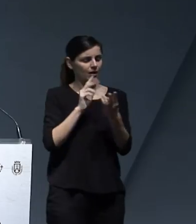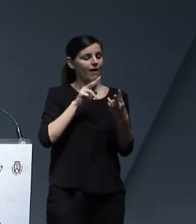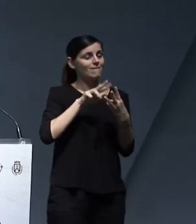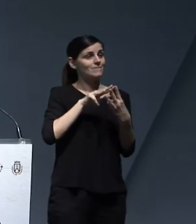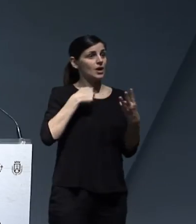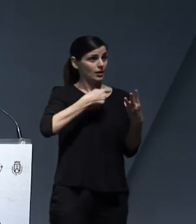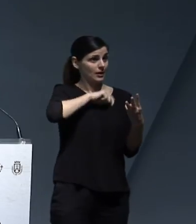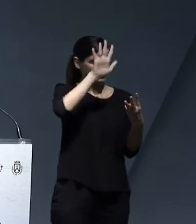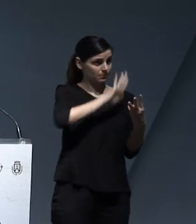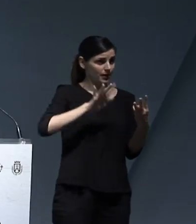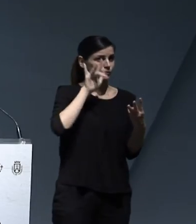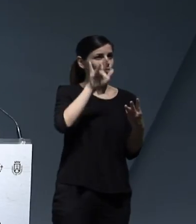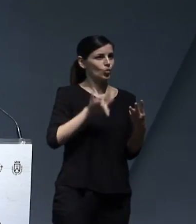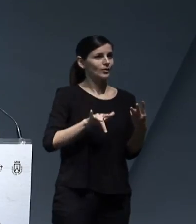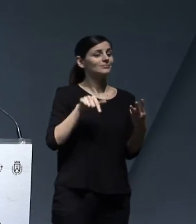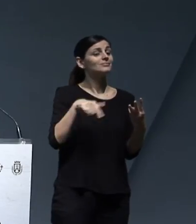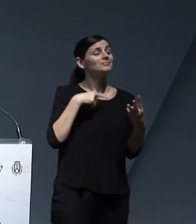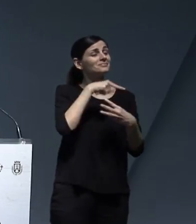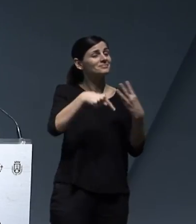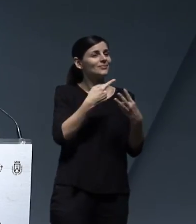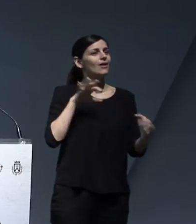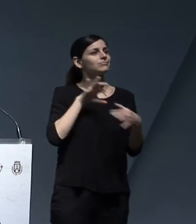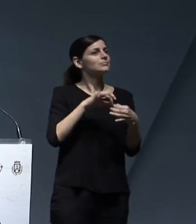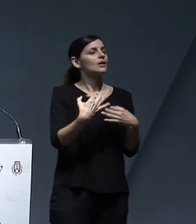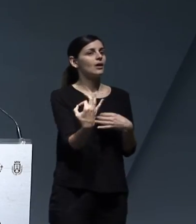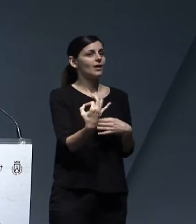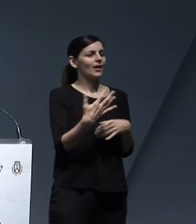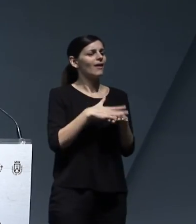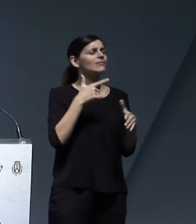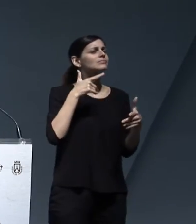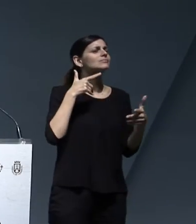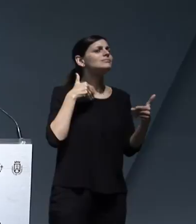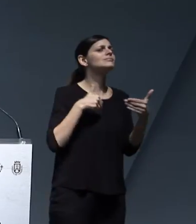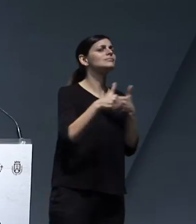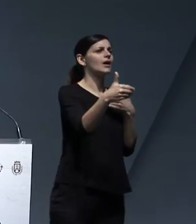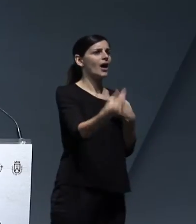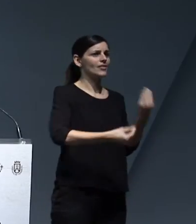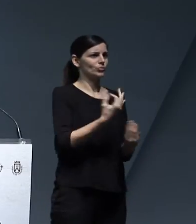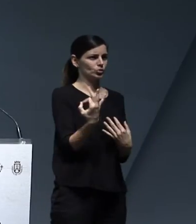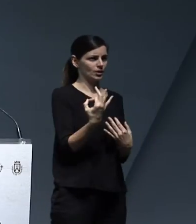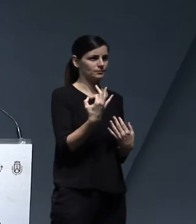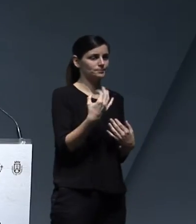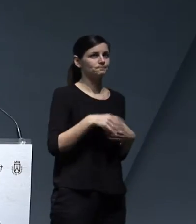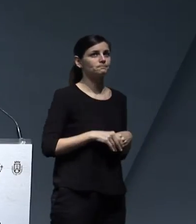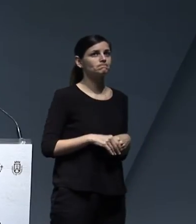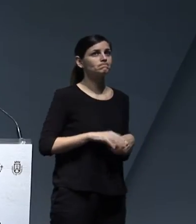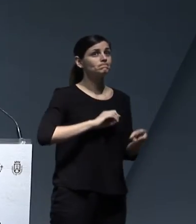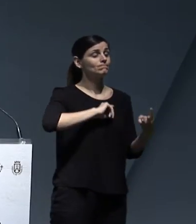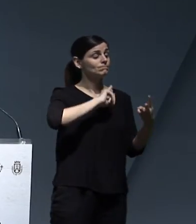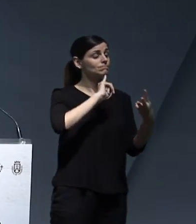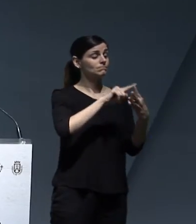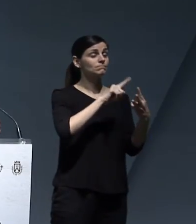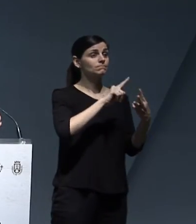país para la determinación de lo que se ha de hacer en los años próximos. En primer